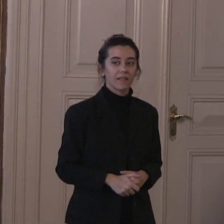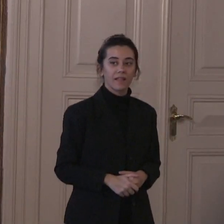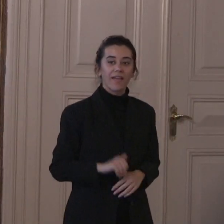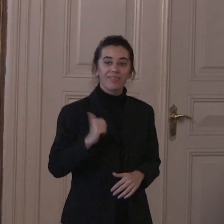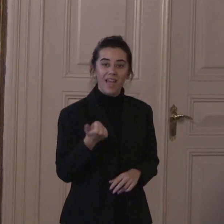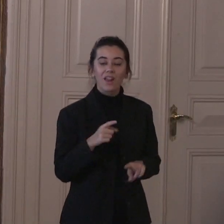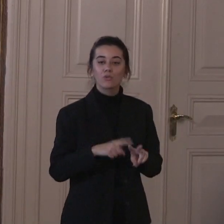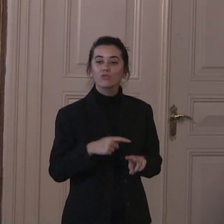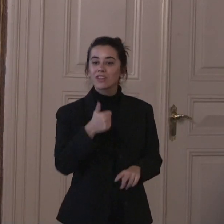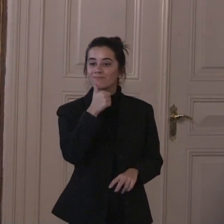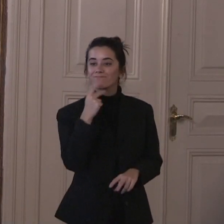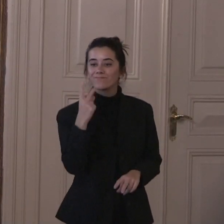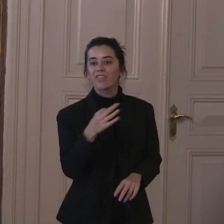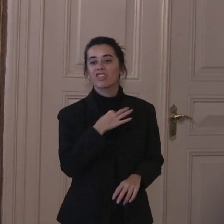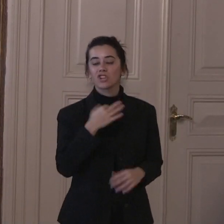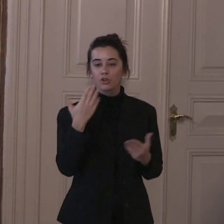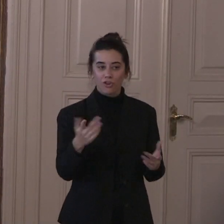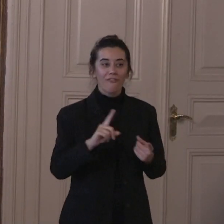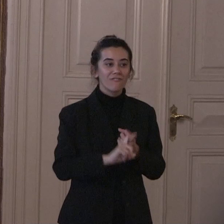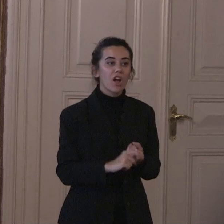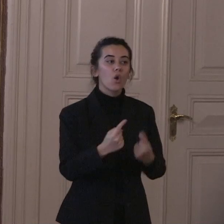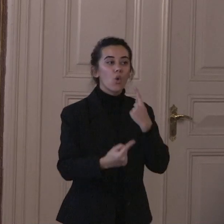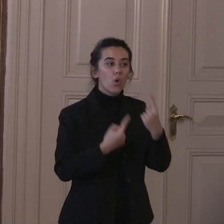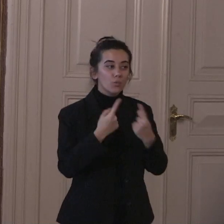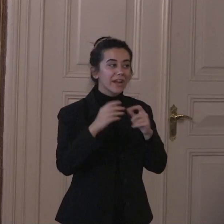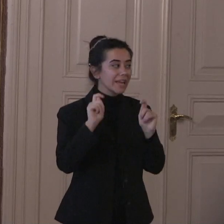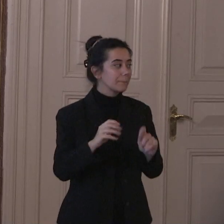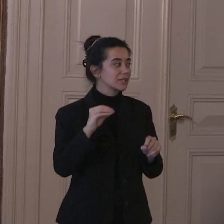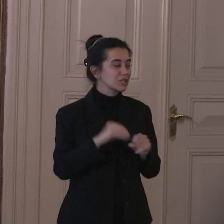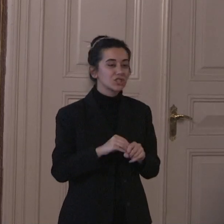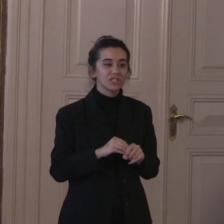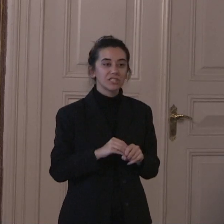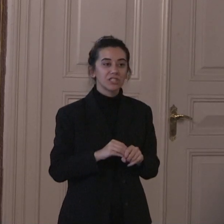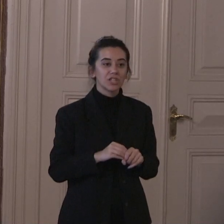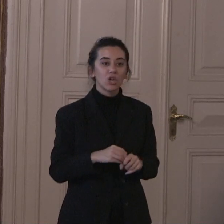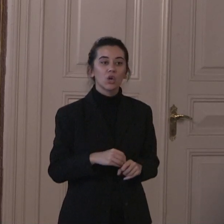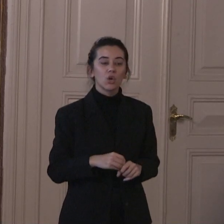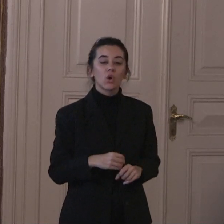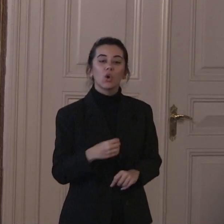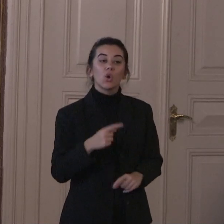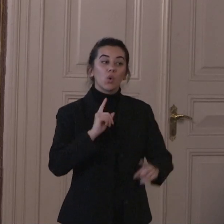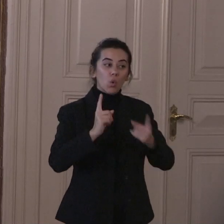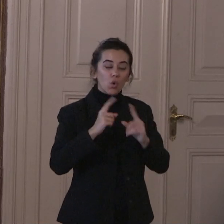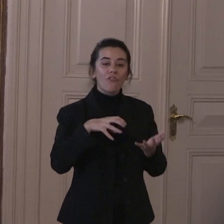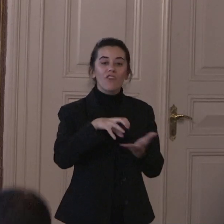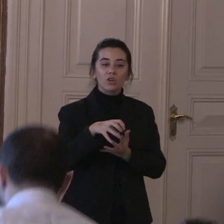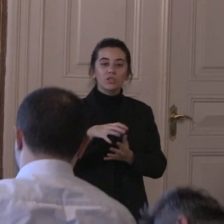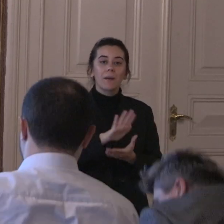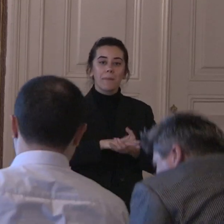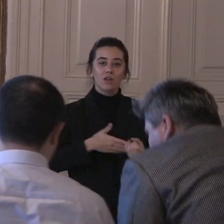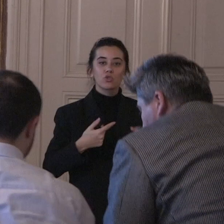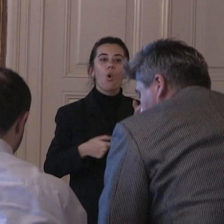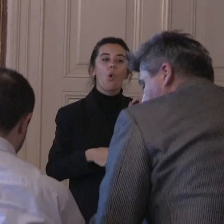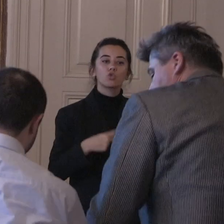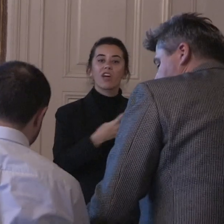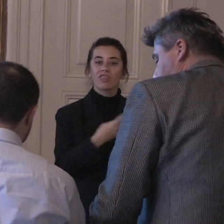Sevgili Mücahit'e teşekkür ediyoruz. Ve konuşmalarını yapmak üzere kürsüye Hukuk Fakültesi mezunu Sayın Oğuz Uğur'u davet ediyoruz. Buyurun